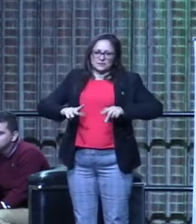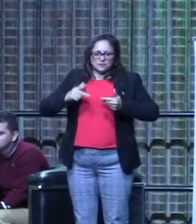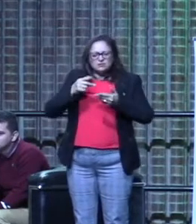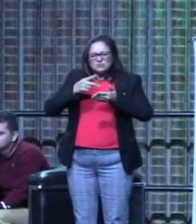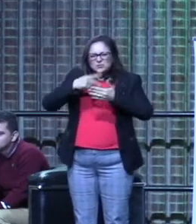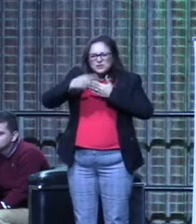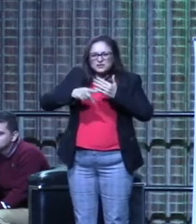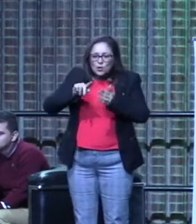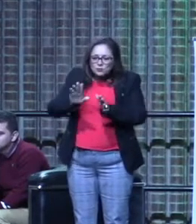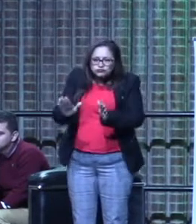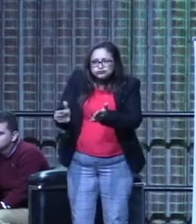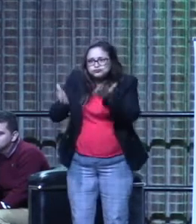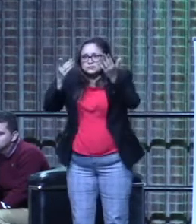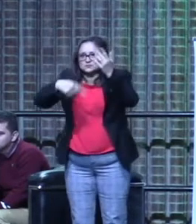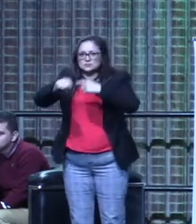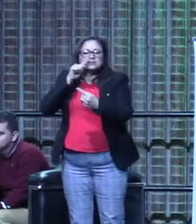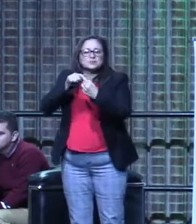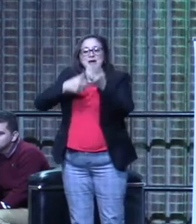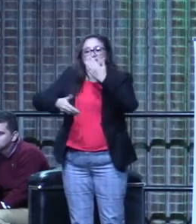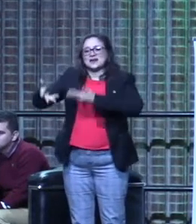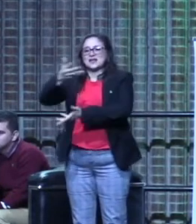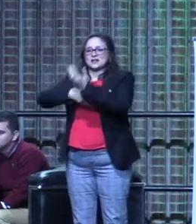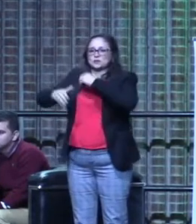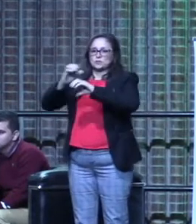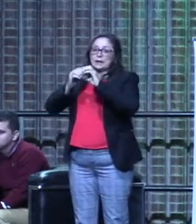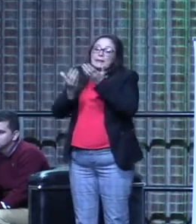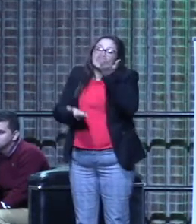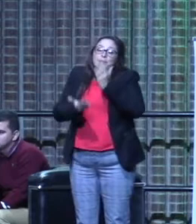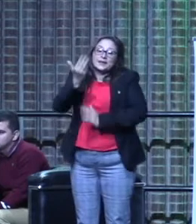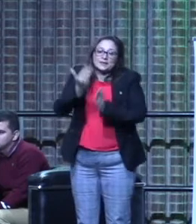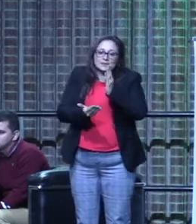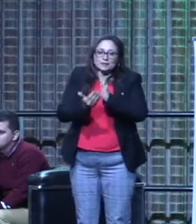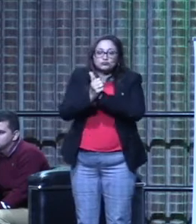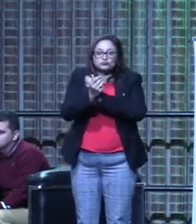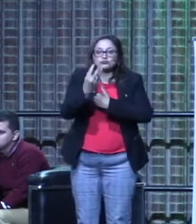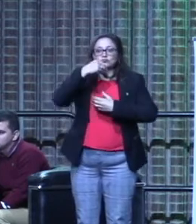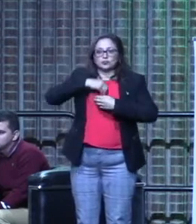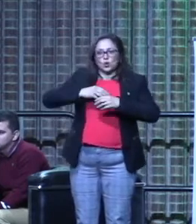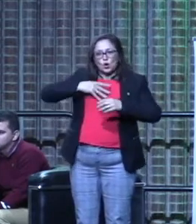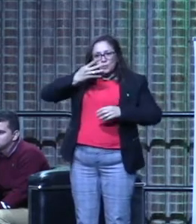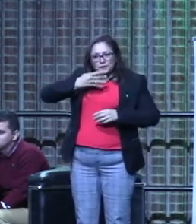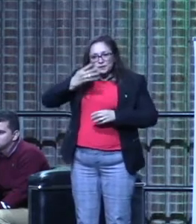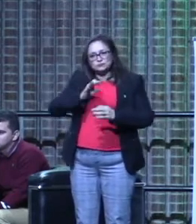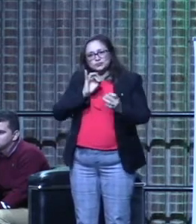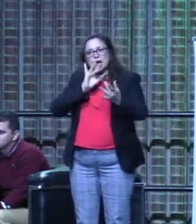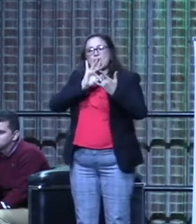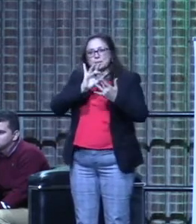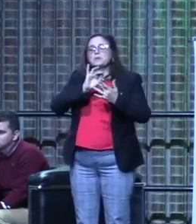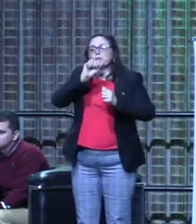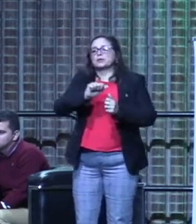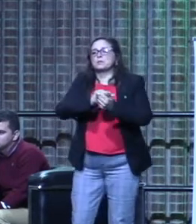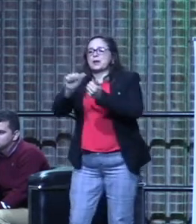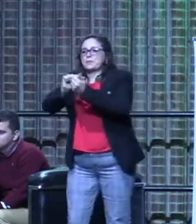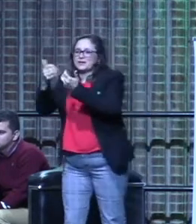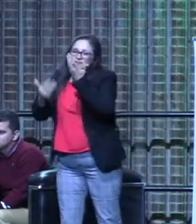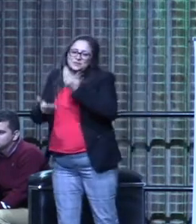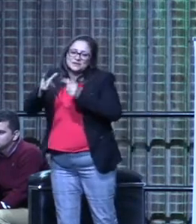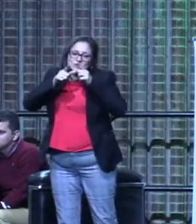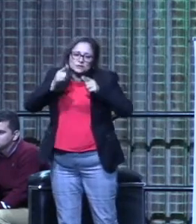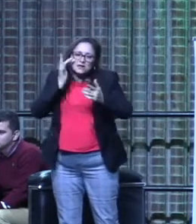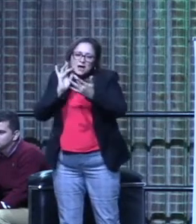1, es un proyecto también de aceleración y de también entrar en conjunto con todas esas características, fortalecer